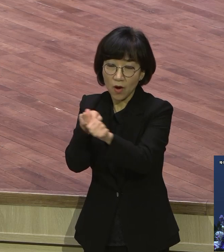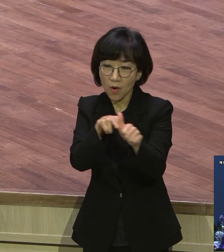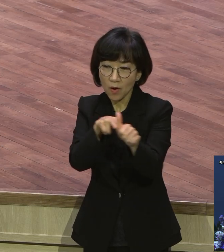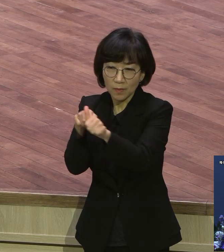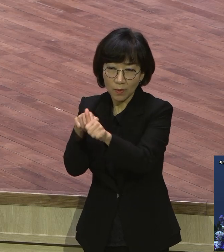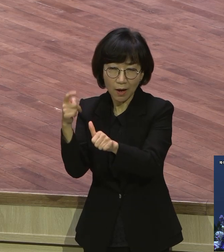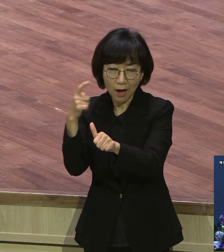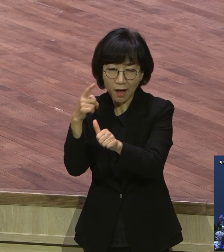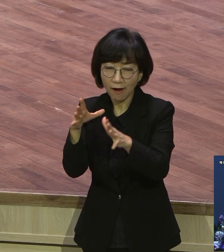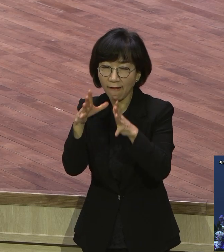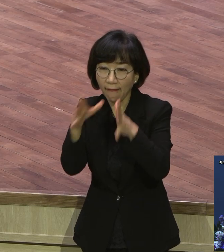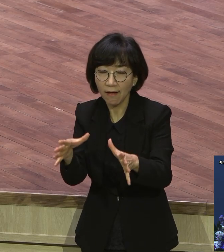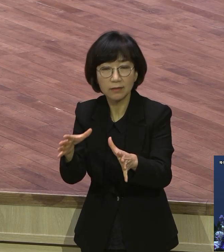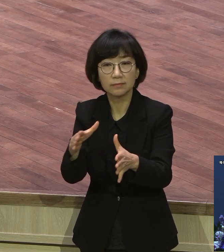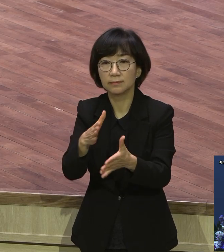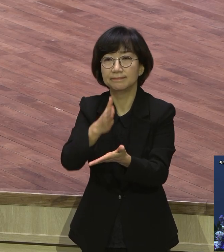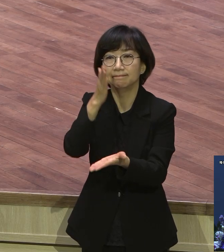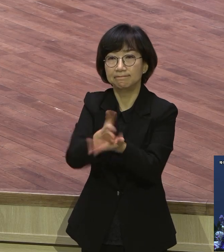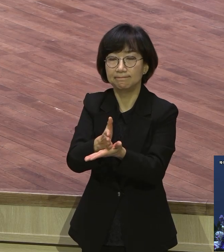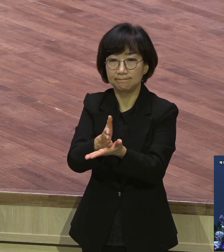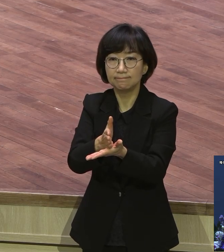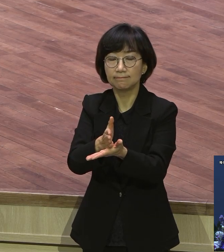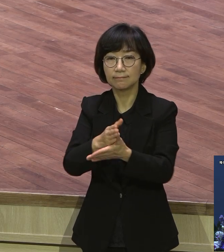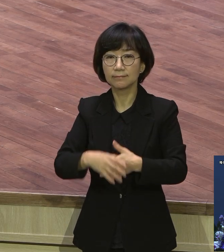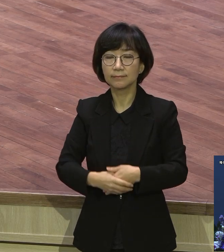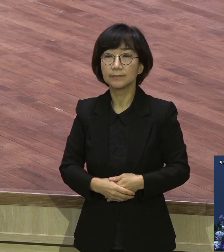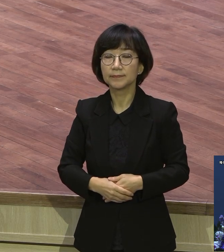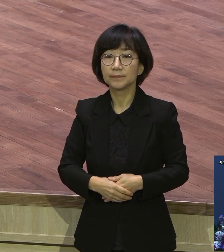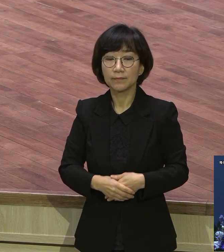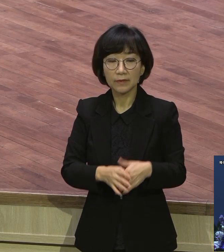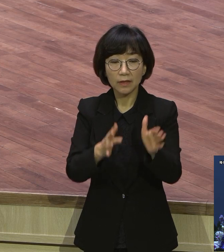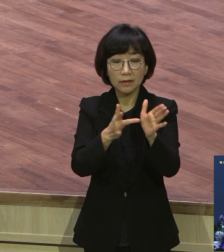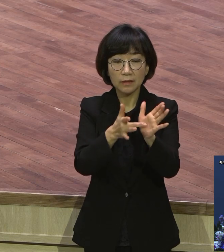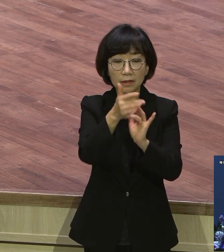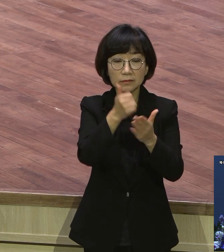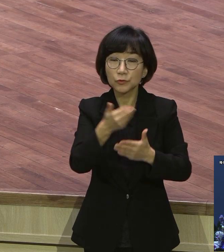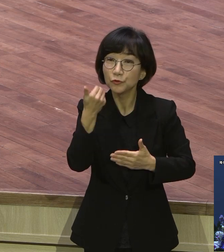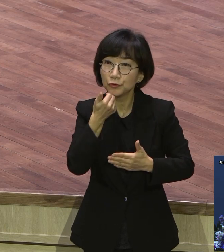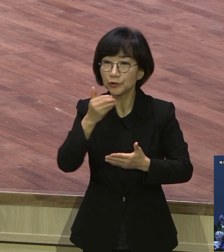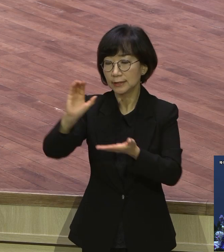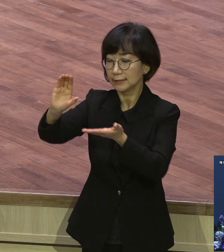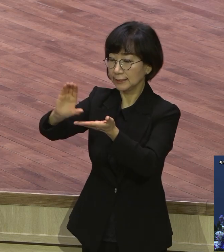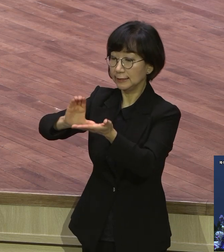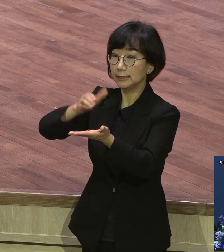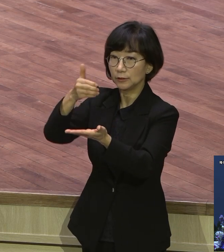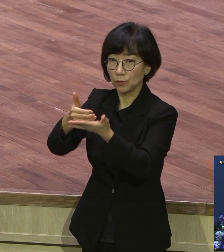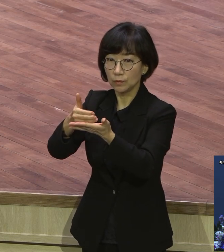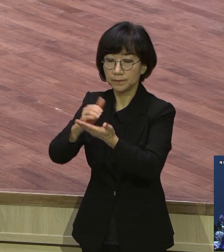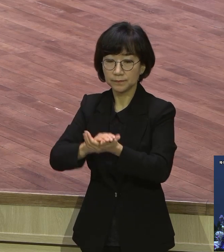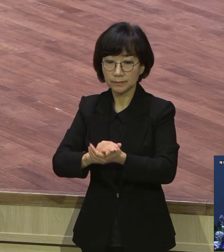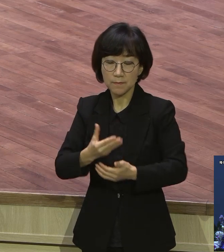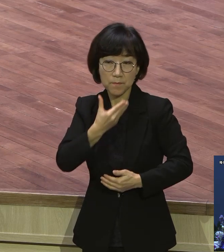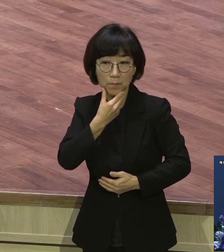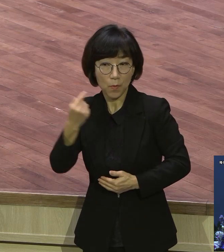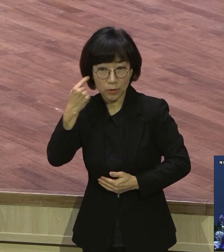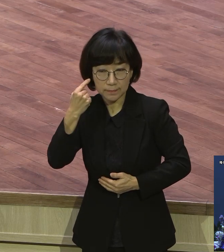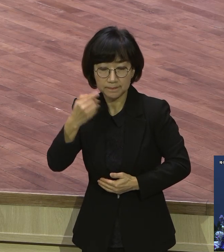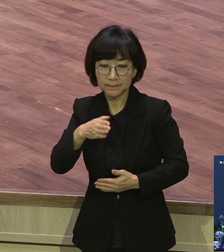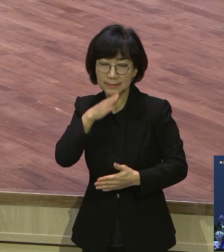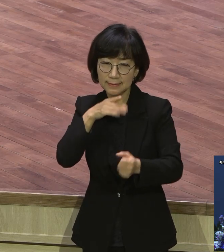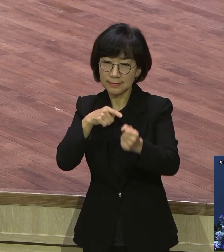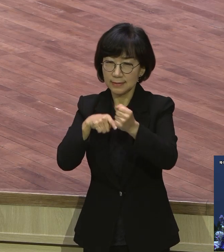된다 거짓된 정보 예수가 그리소다 이 복음의 참 진리 위에